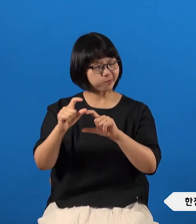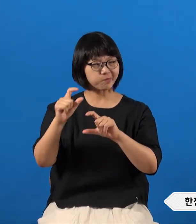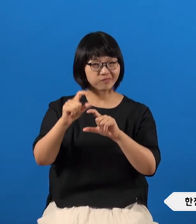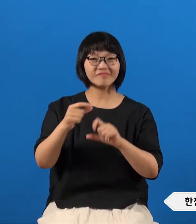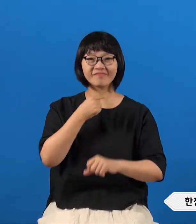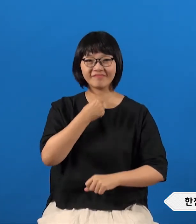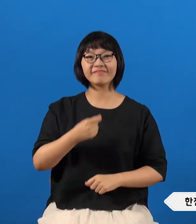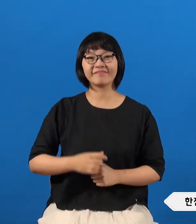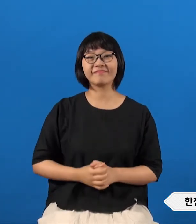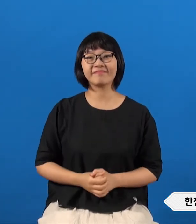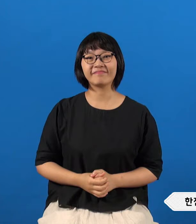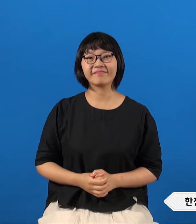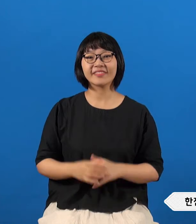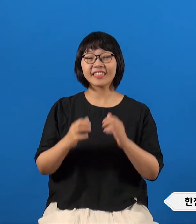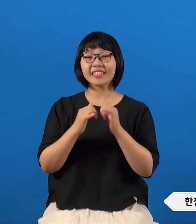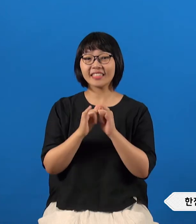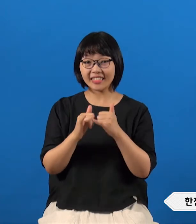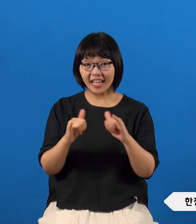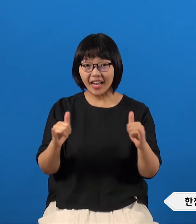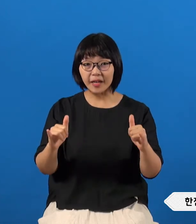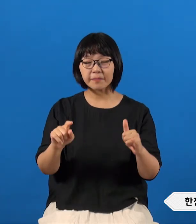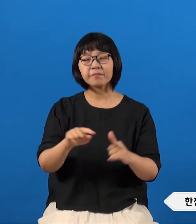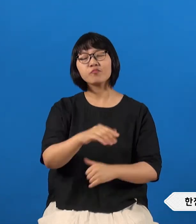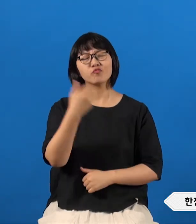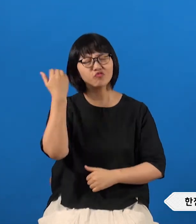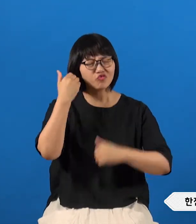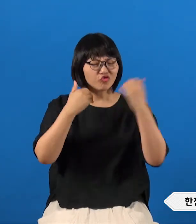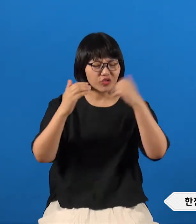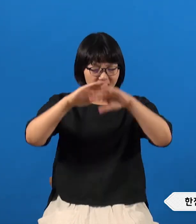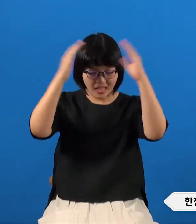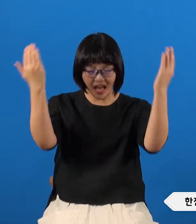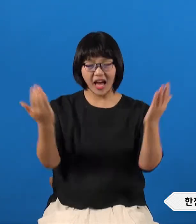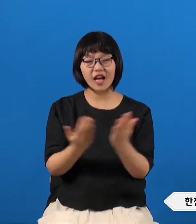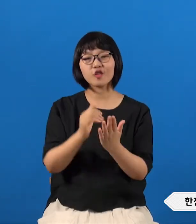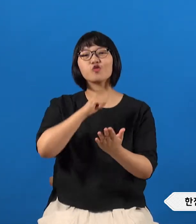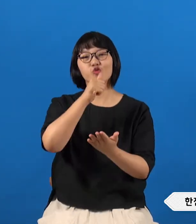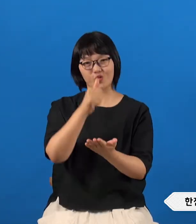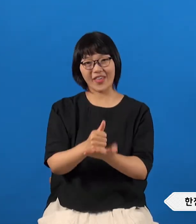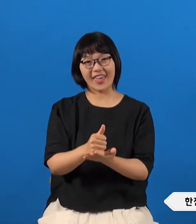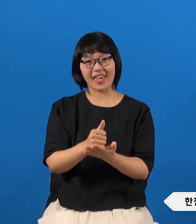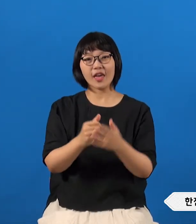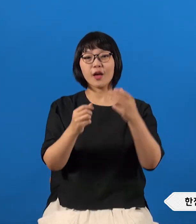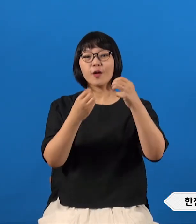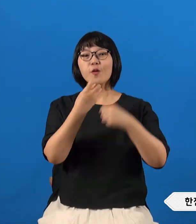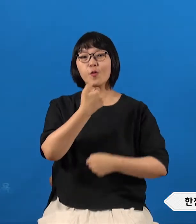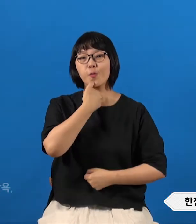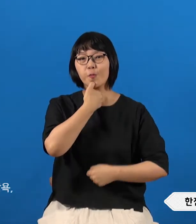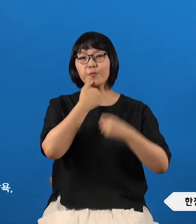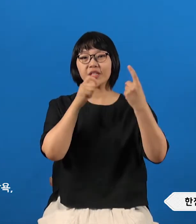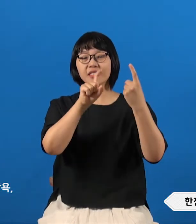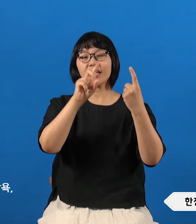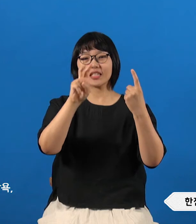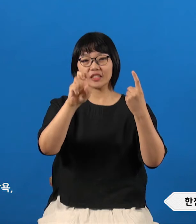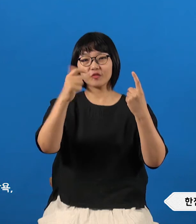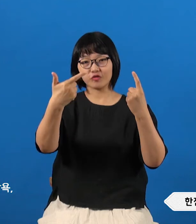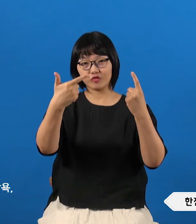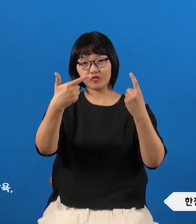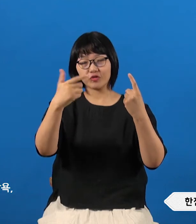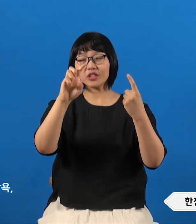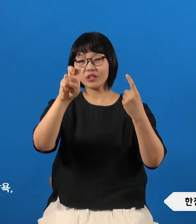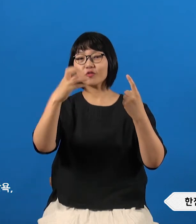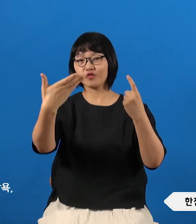생각을 하려고 합니다. 인간은 다 죄인이지요. 로마서 1장 29절부터 보면